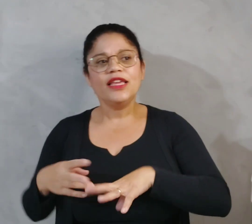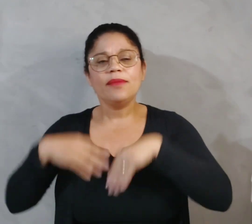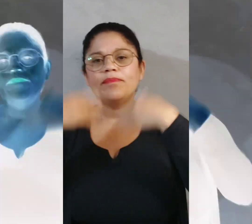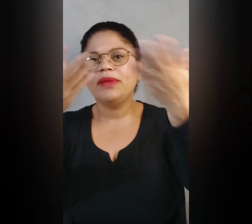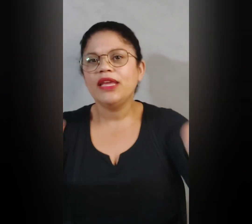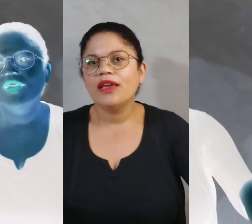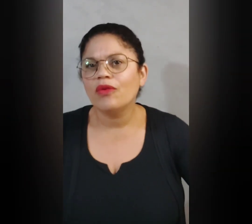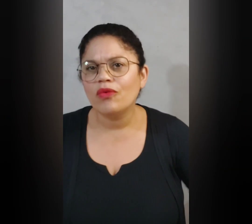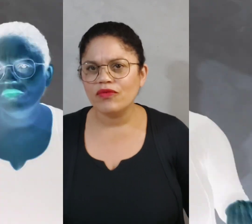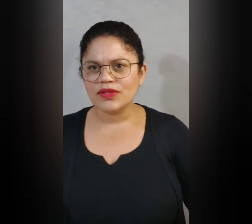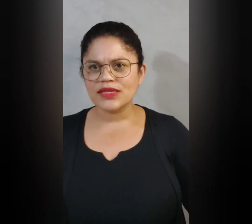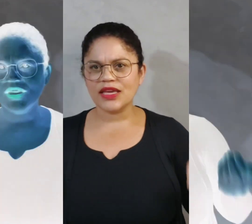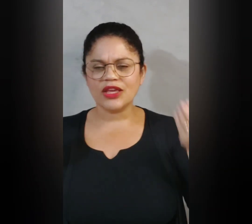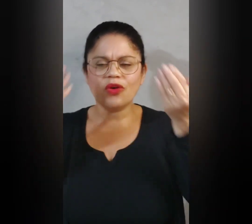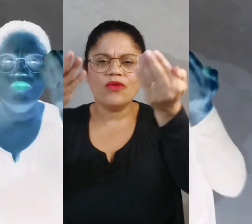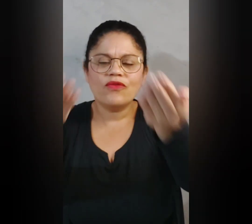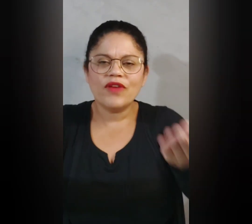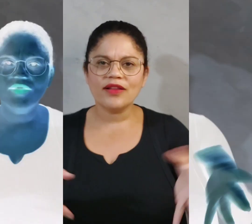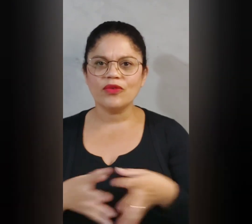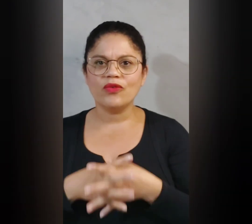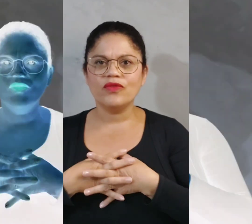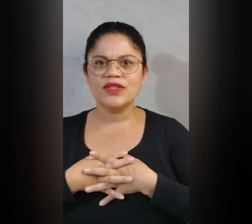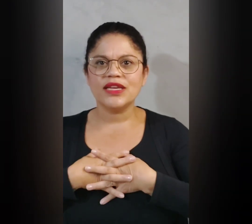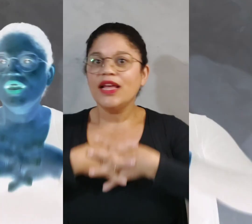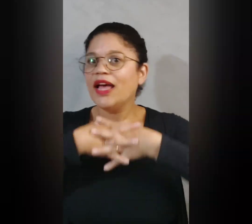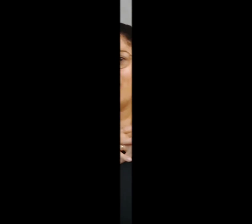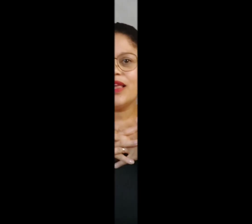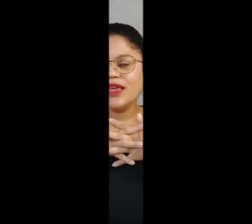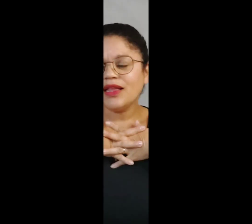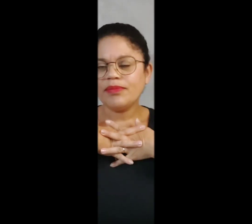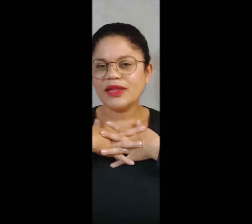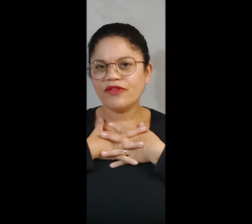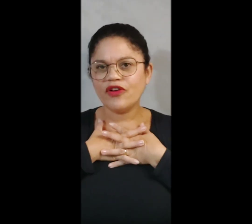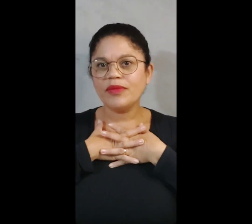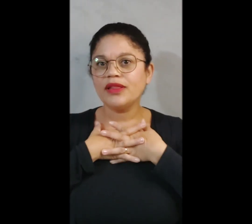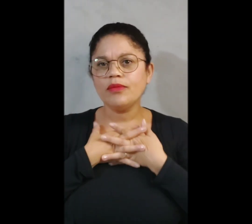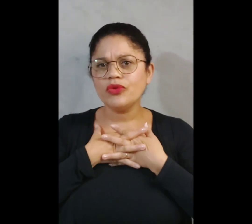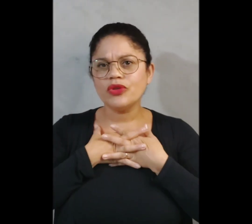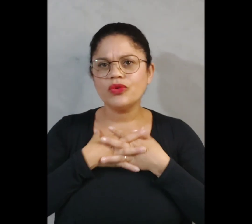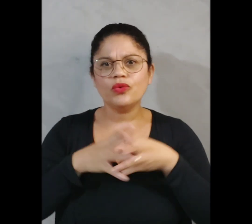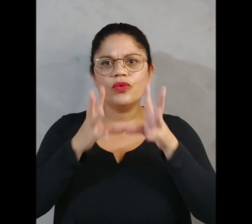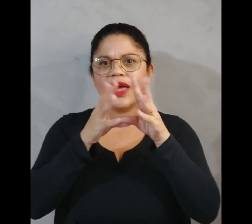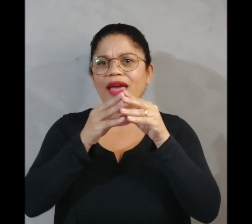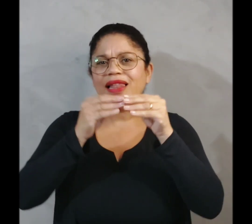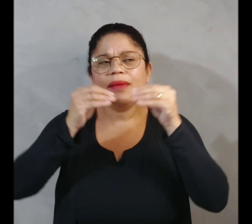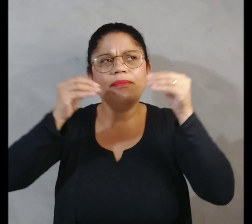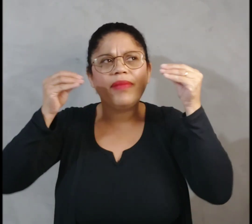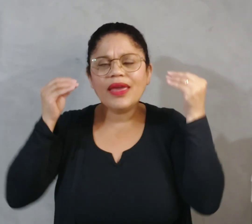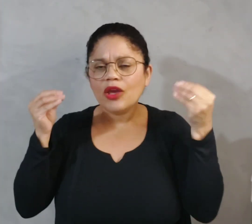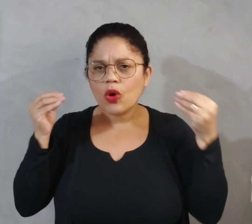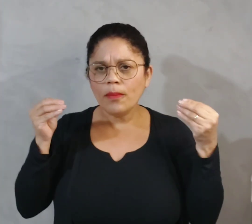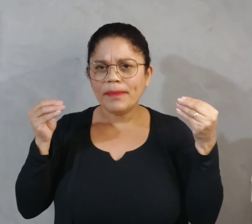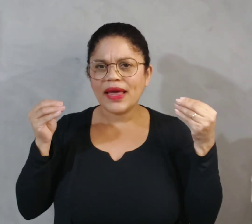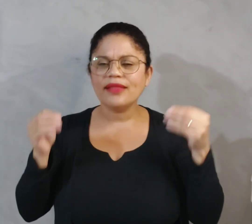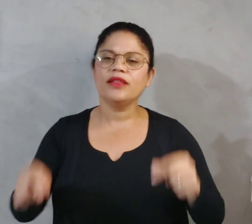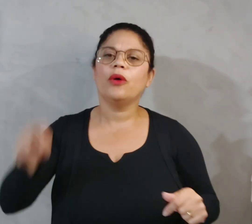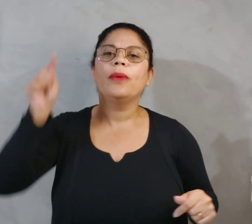que brincam com você, que conversam com você. Aqui na plataforma, em termos de estudo, ela é bem completa. Então,